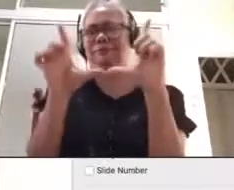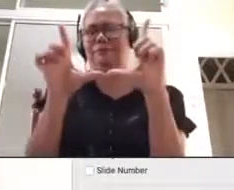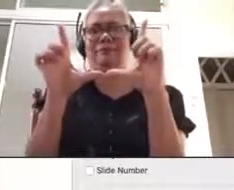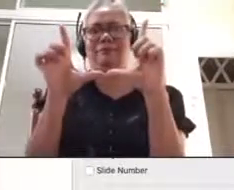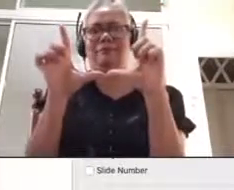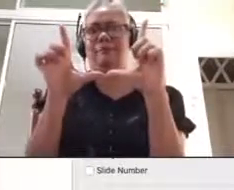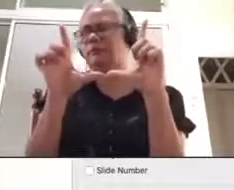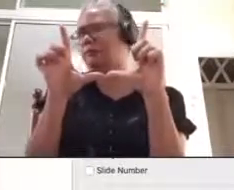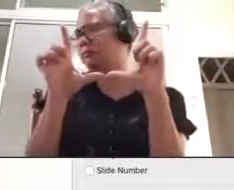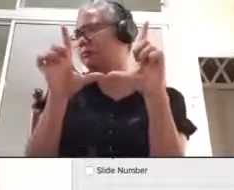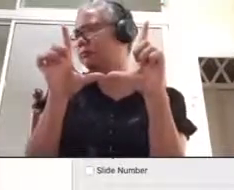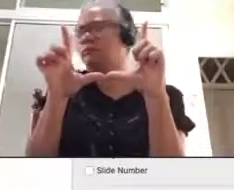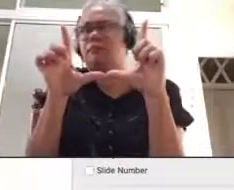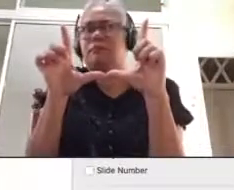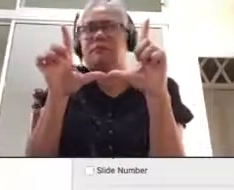demás.